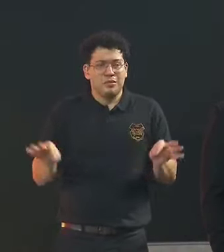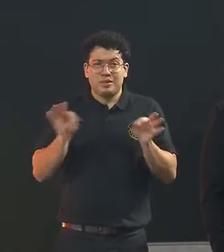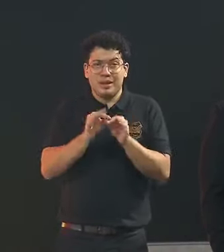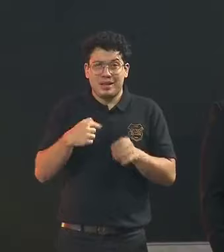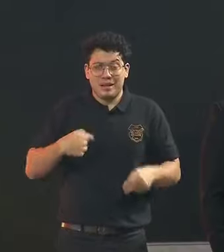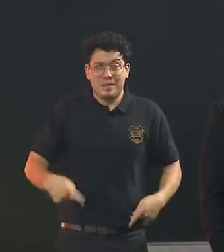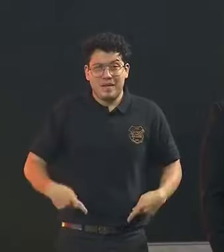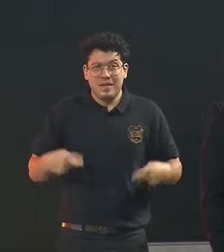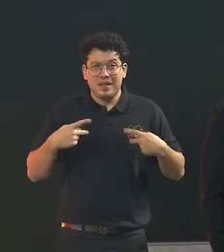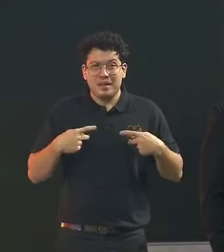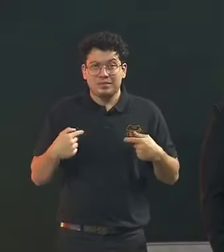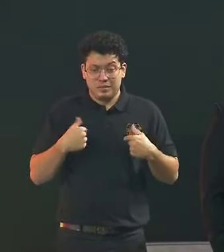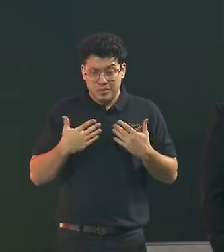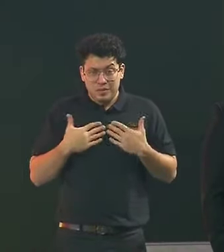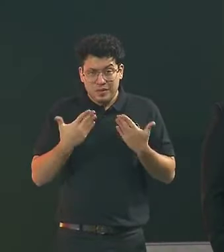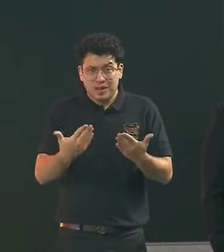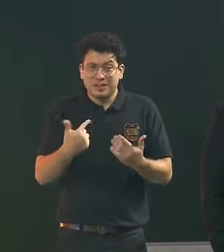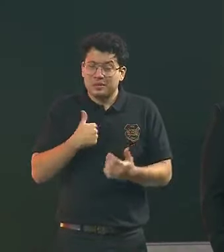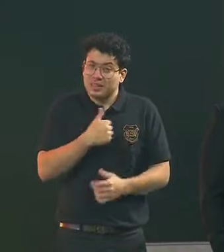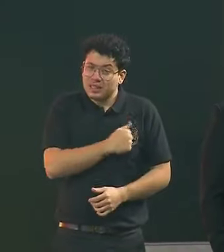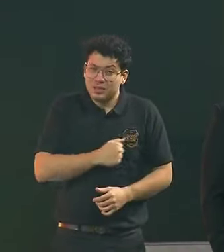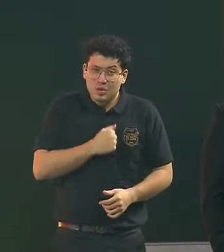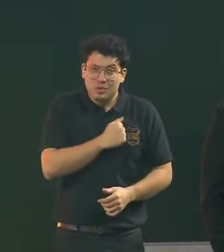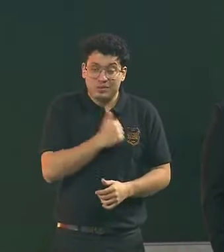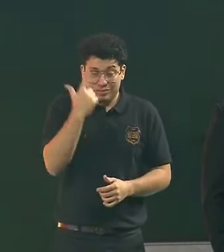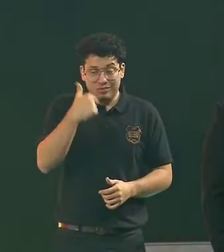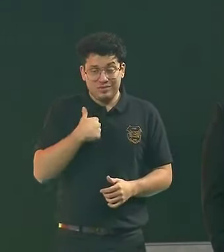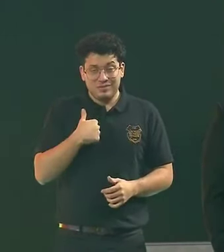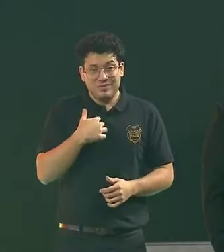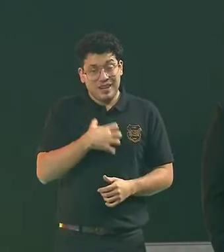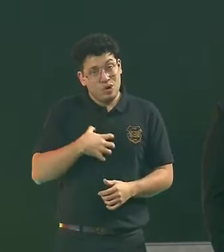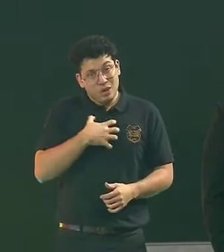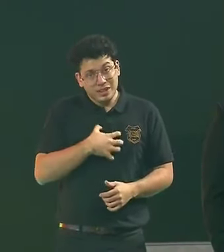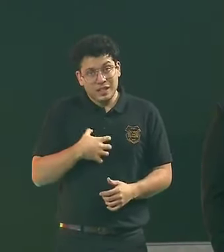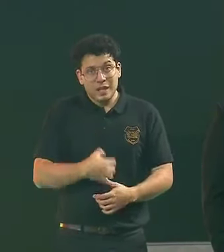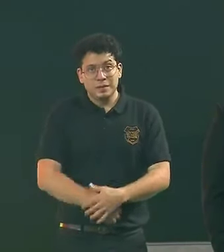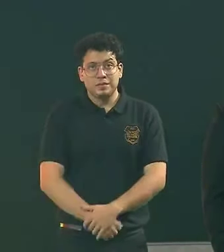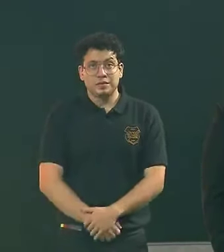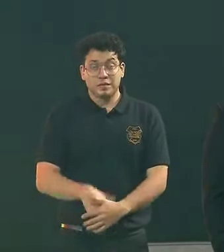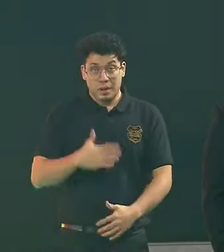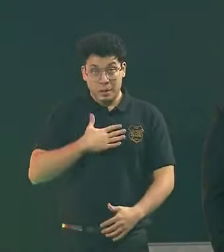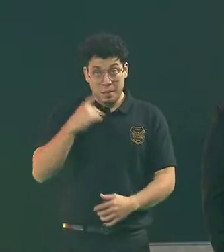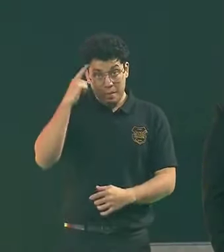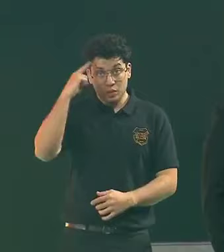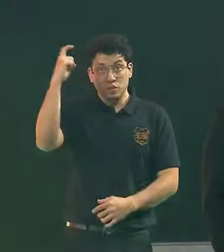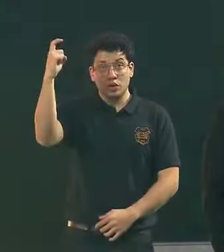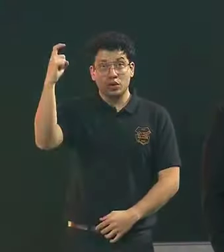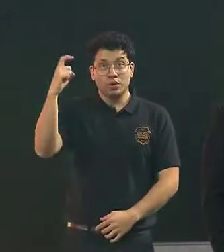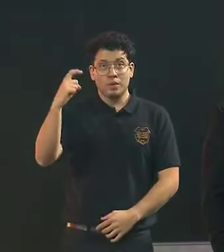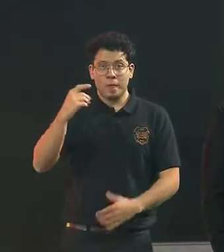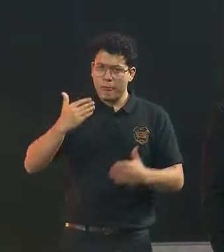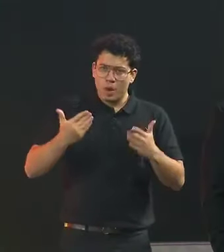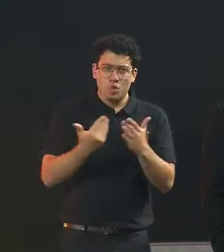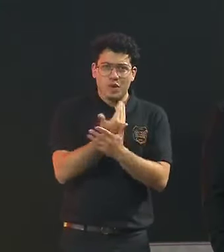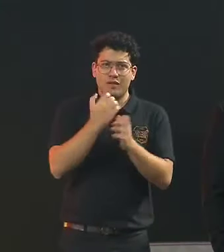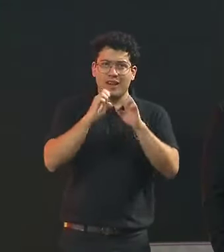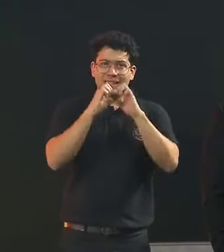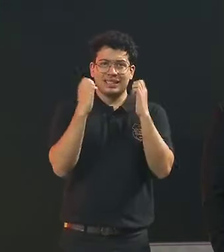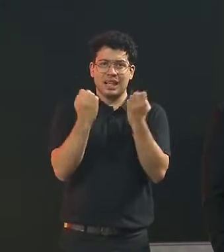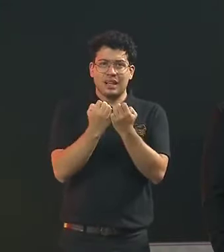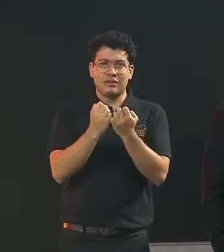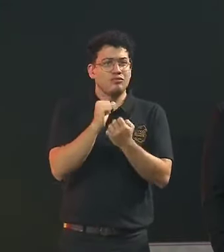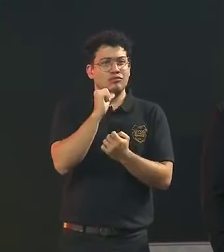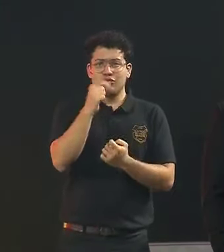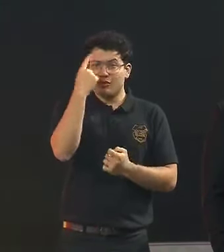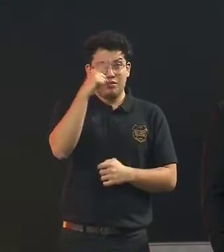vida. Les ofrezco mis disculpas porque seré egoísta. Mi sueño del nuevo Rosabal no será